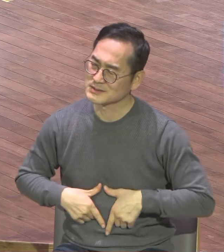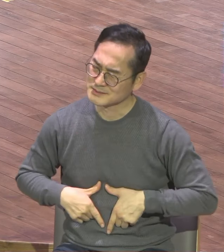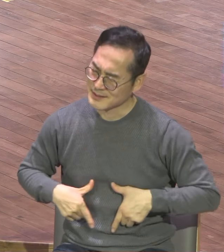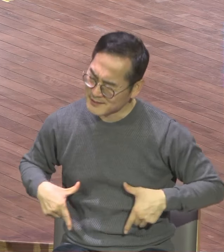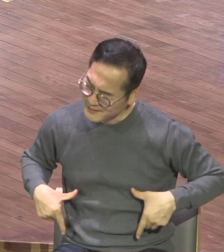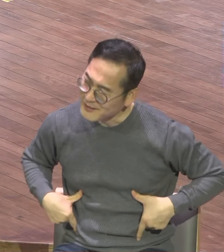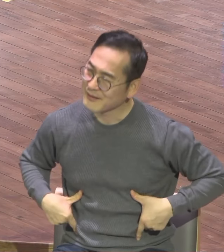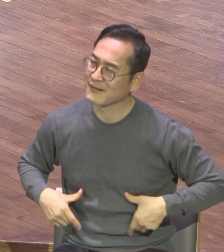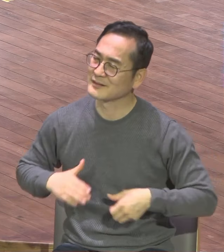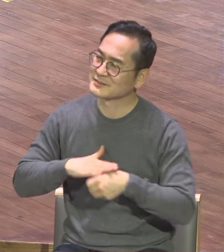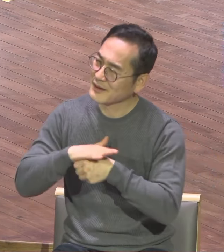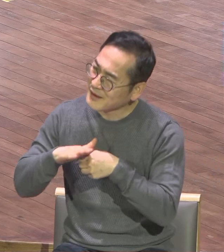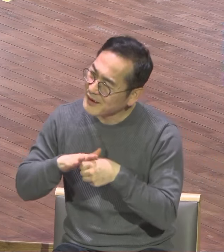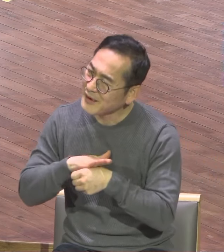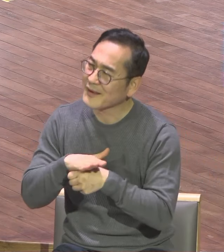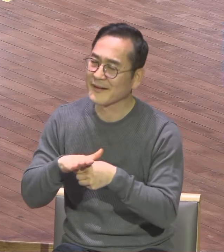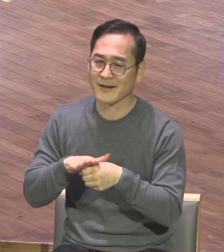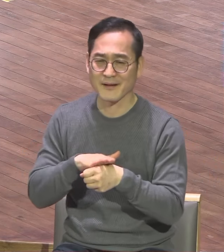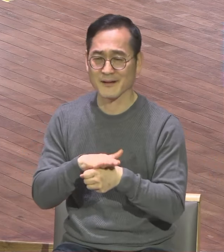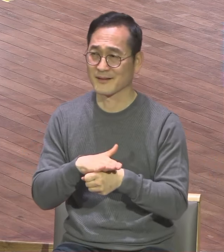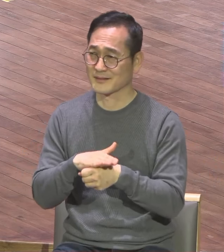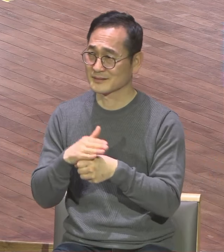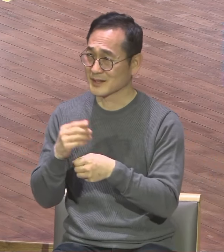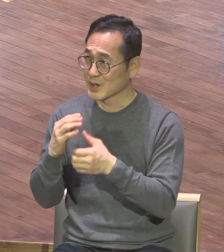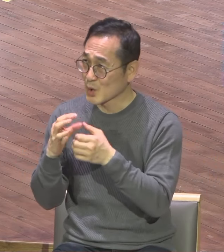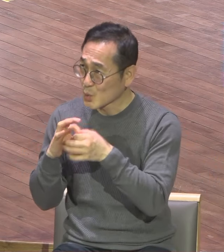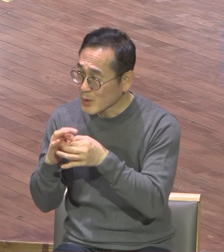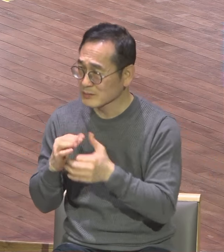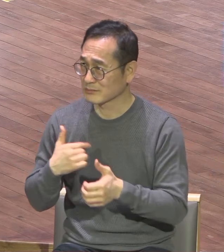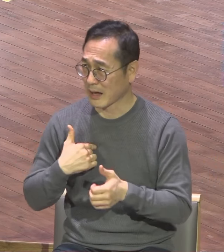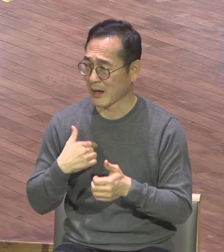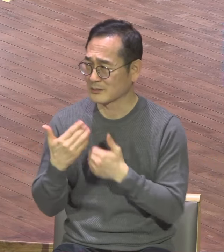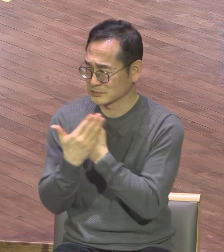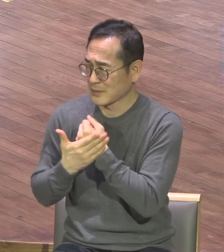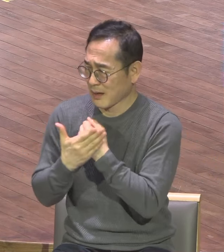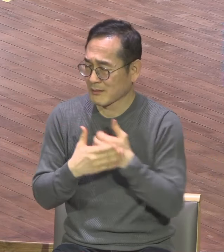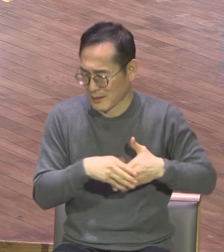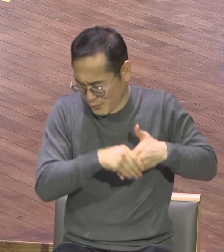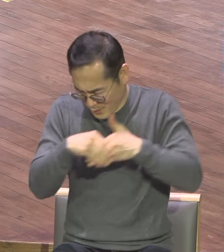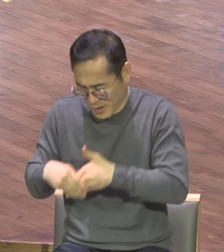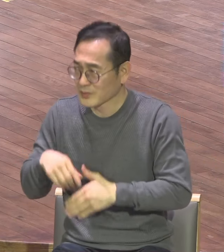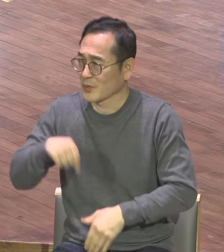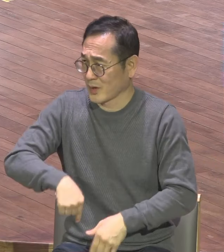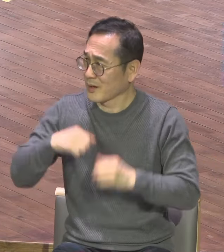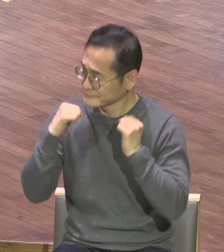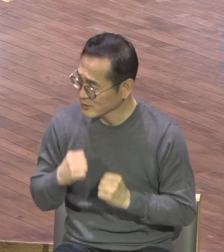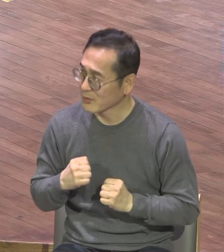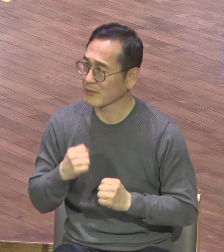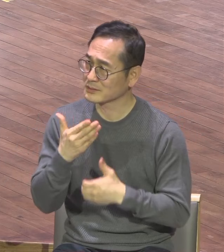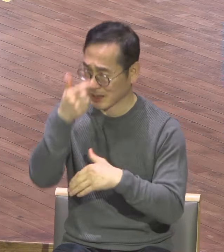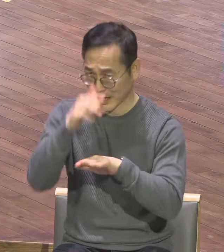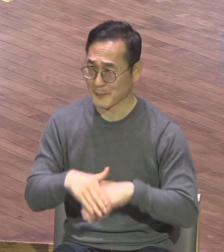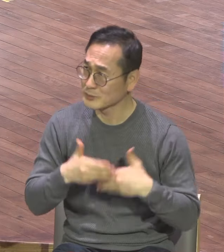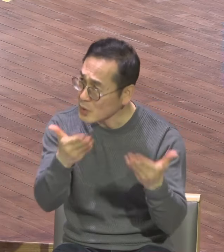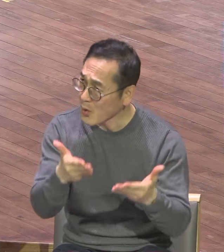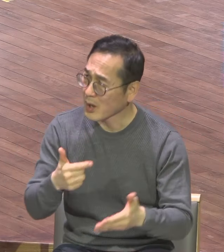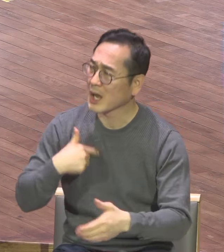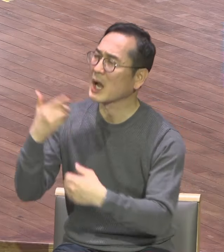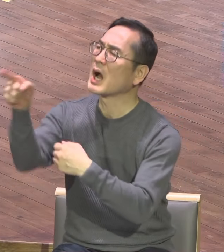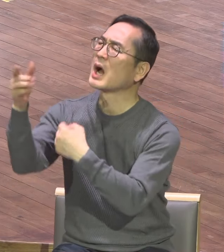인자하심으로, 하나님의 성실하심으로 내가 지금 이 자리, 이 자리, 이 시간까지 하나님 보호를 받고 하나님을 예배할 수 있게 하시니